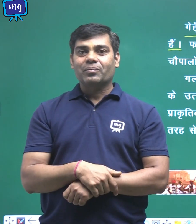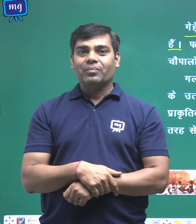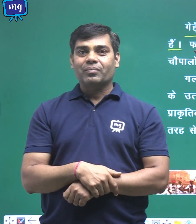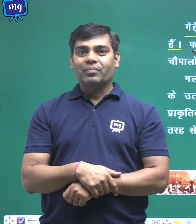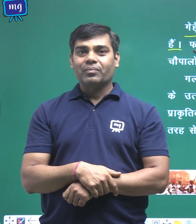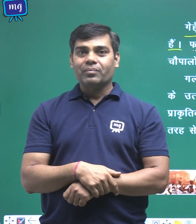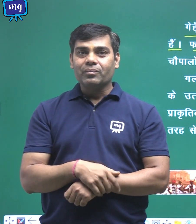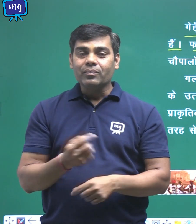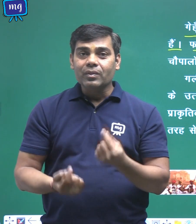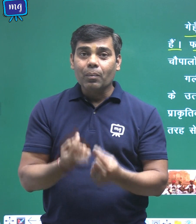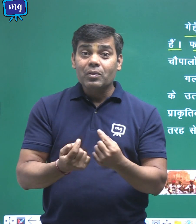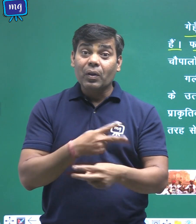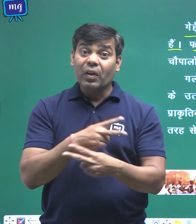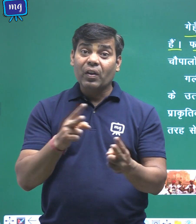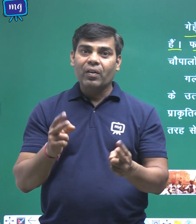फसलें